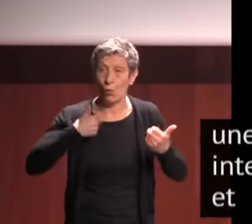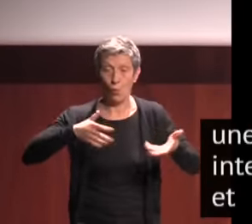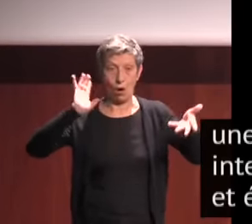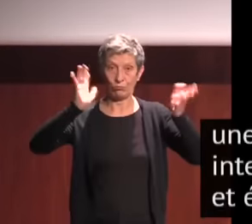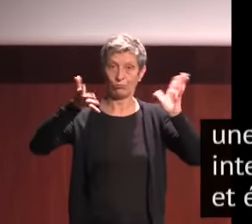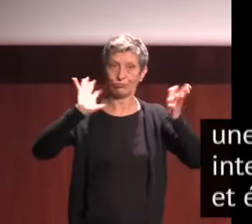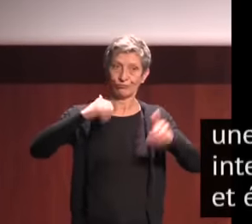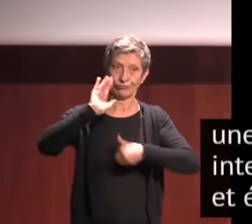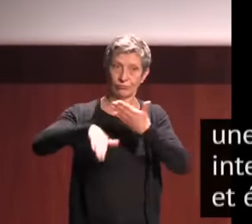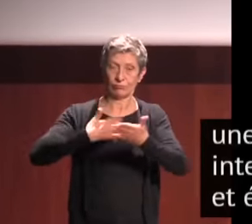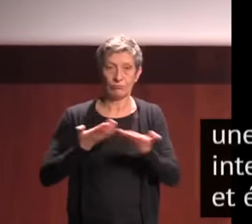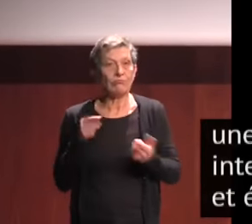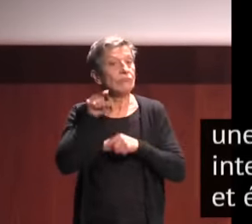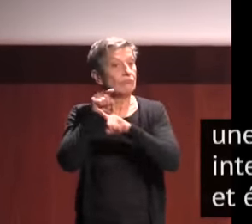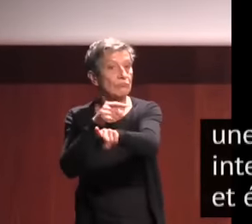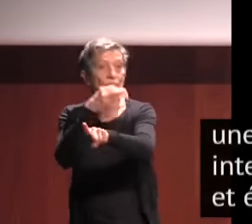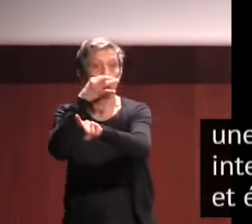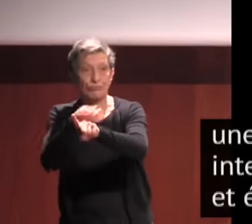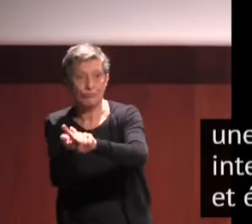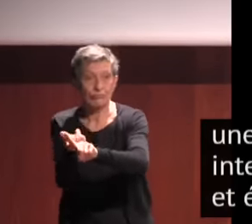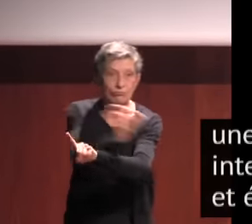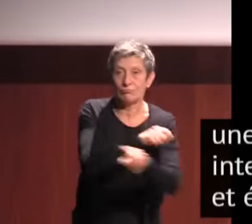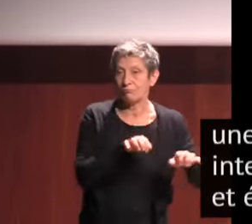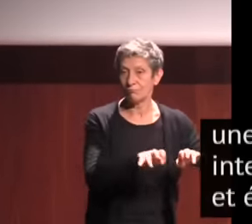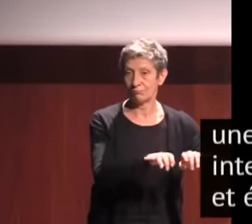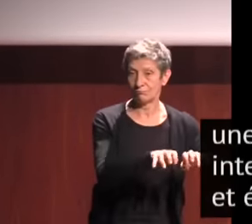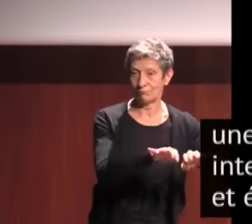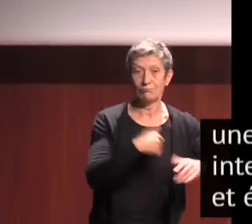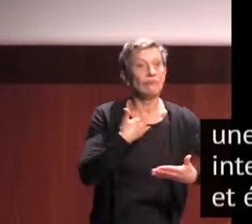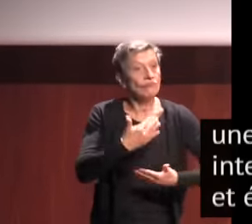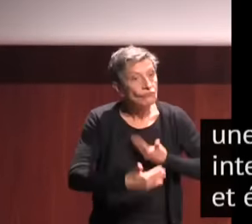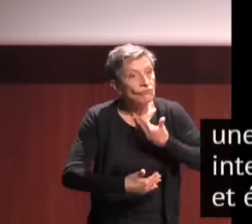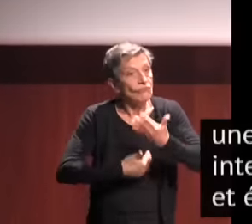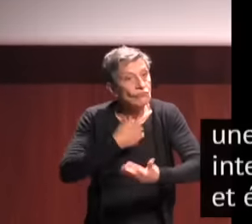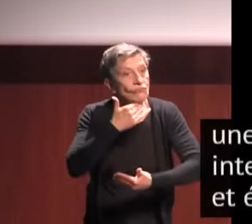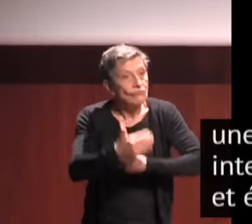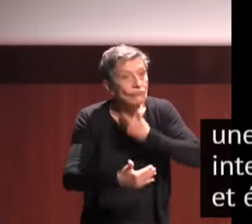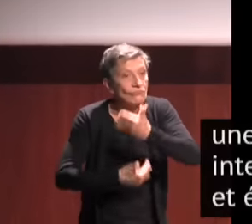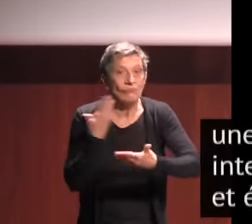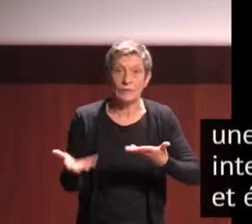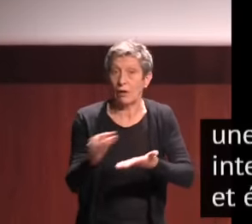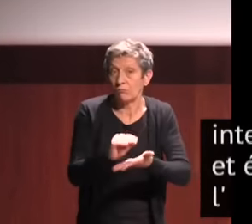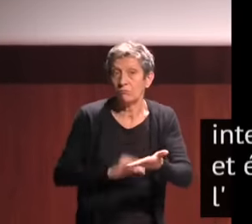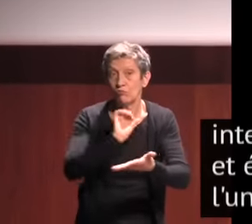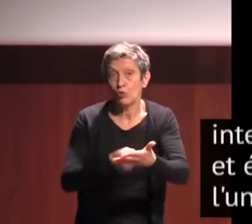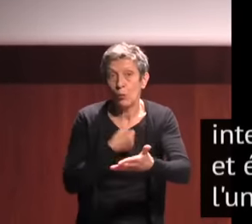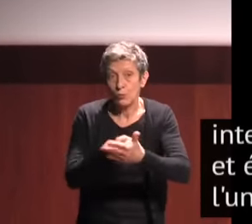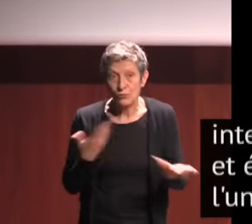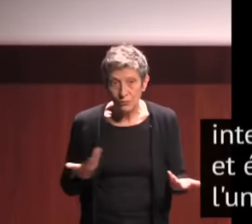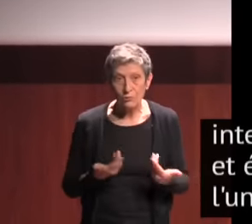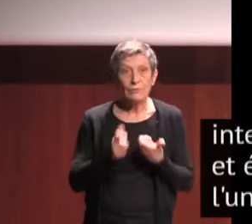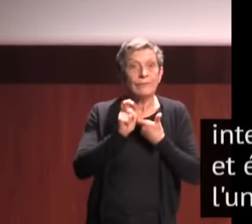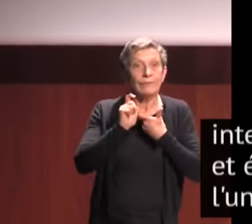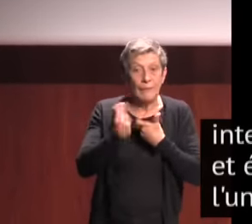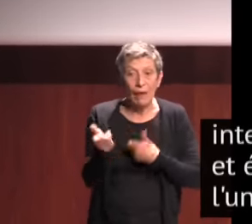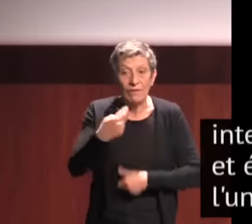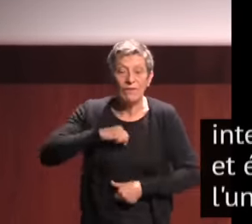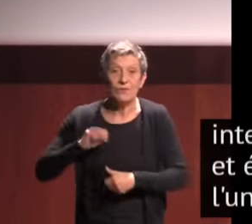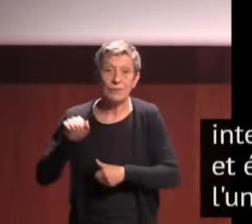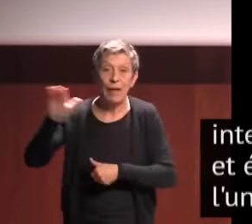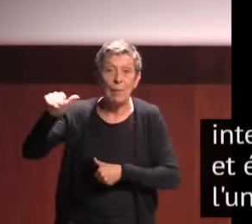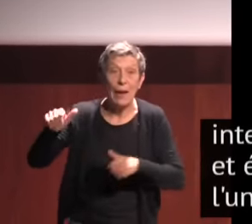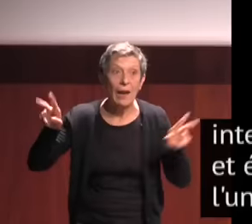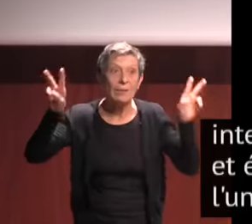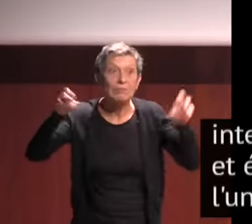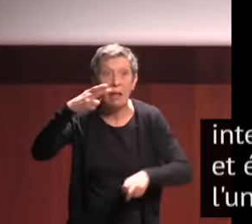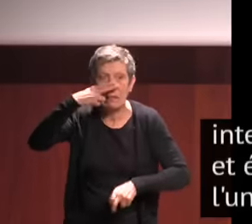signes, l'interprète traduisait à l'oral et l'autre tapait et on avançait comme ça jusqu'au bout. Ensuite, on a fait appel à un nègre. Je ne savais pas que